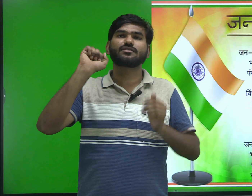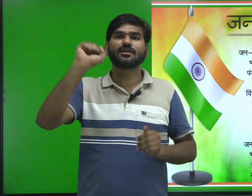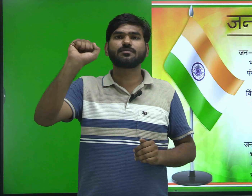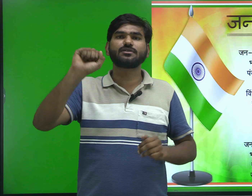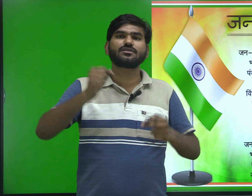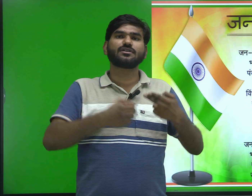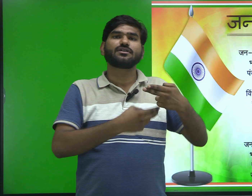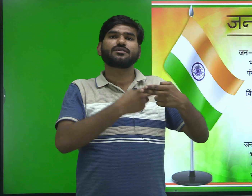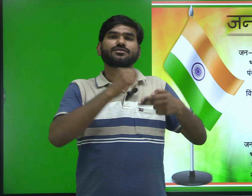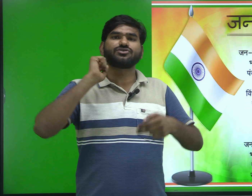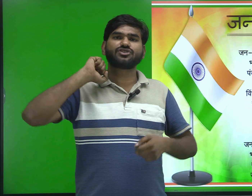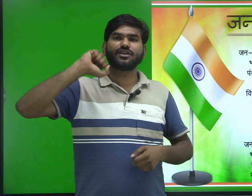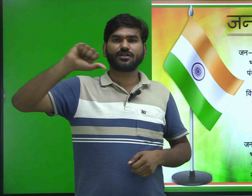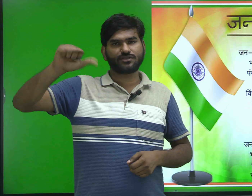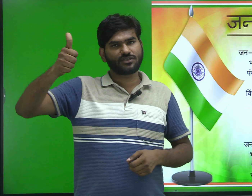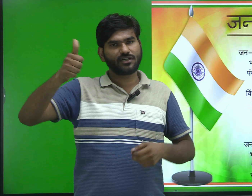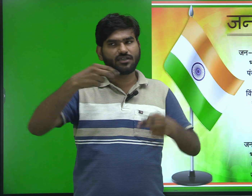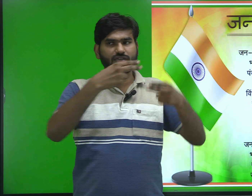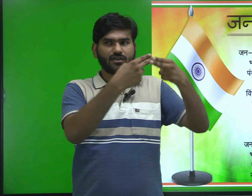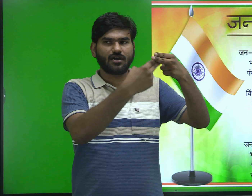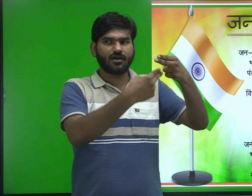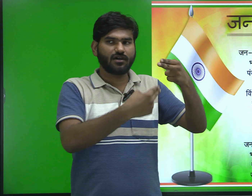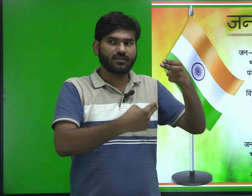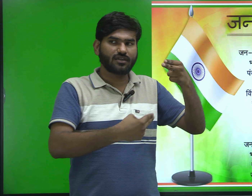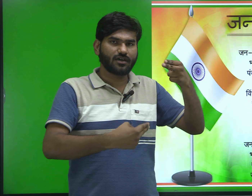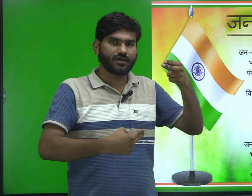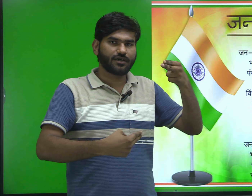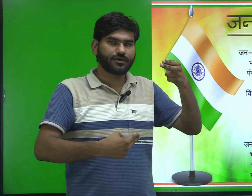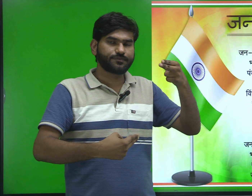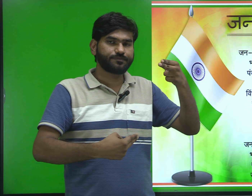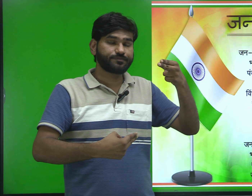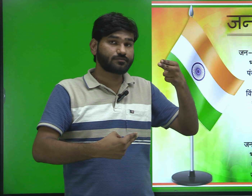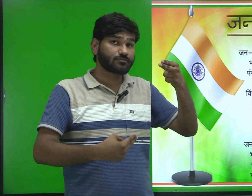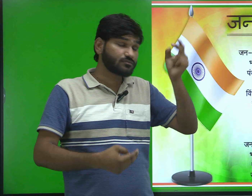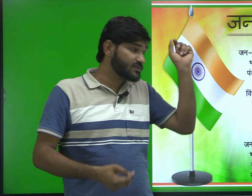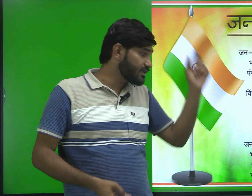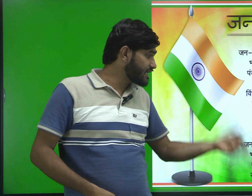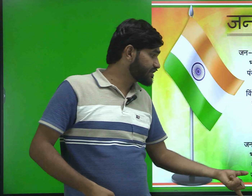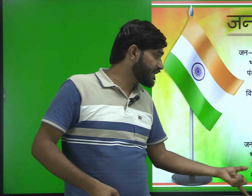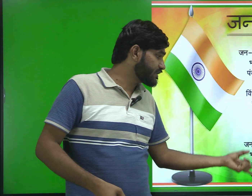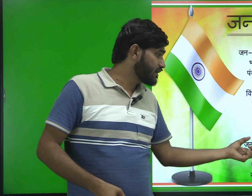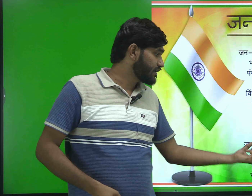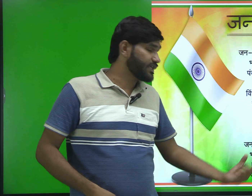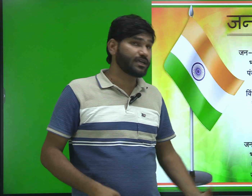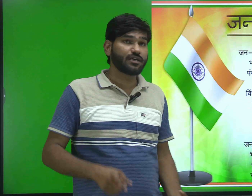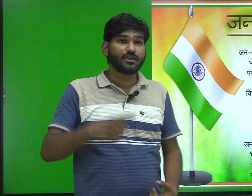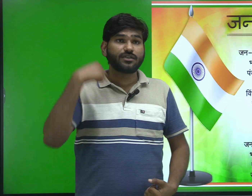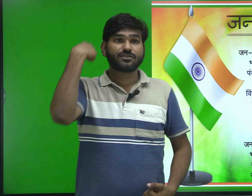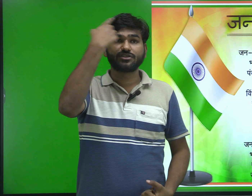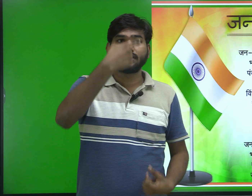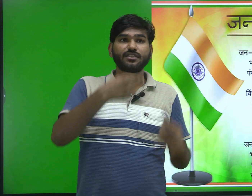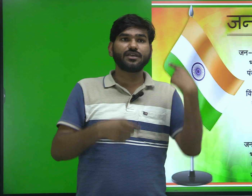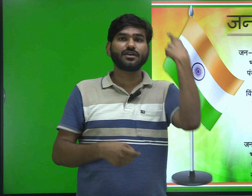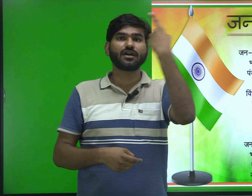तब जय गाथा। लास्ट की लाइन देखिए, जन गण